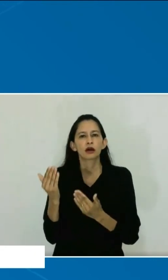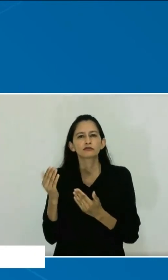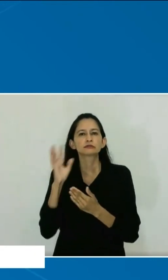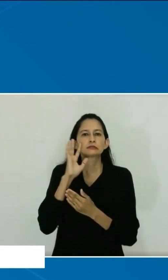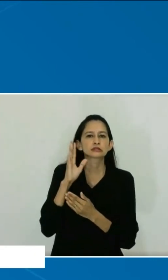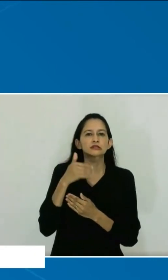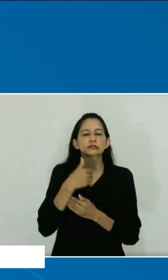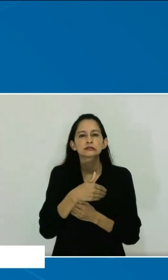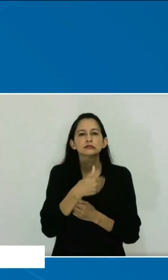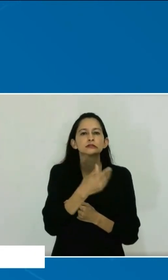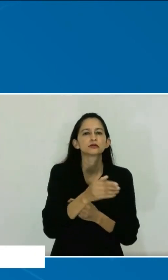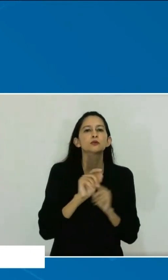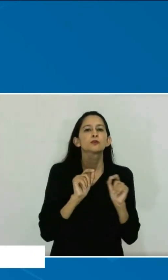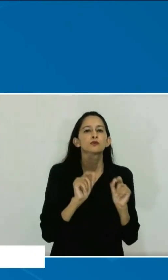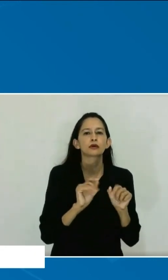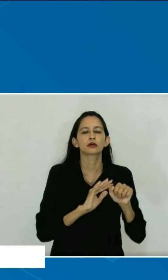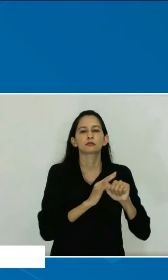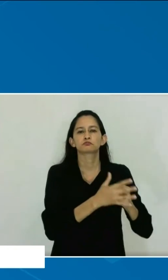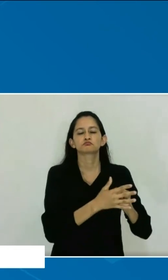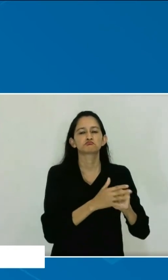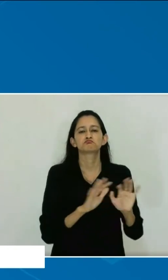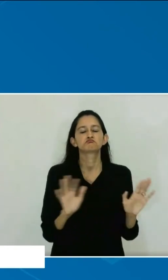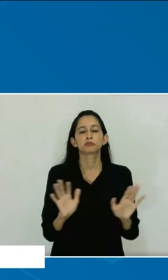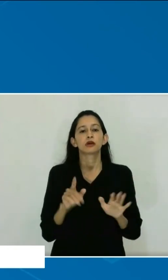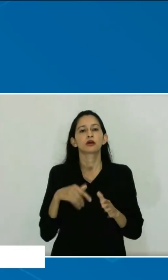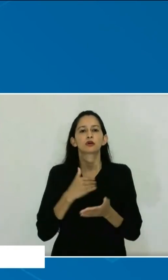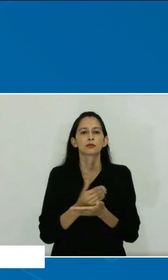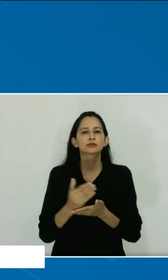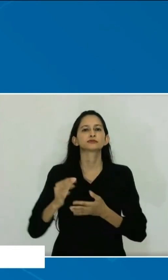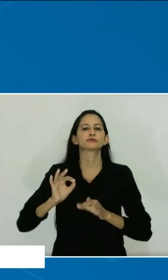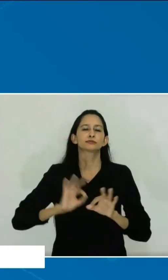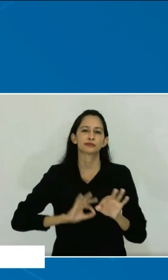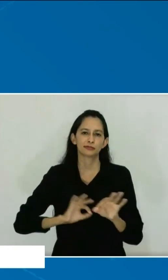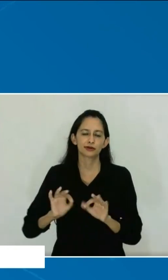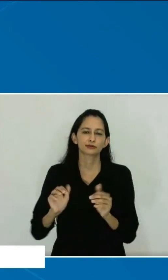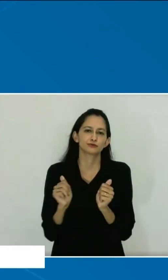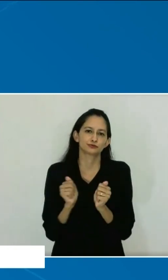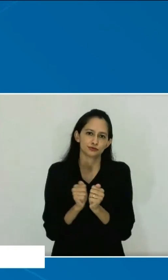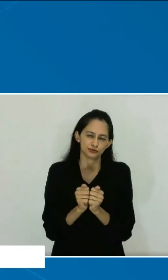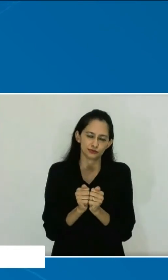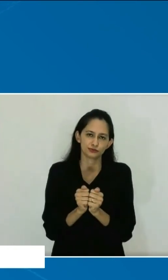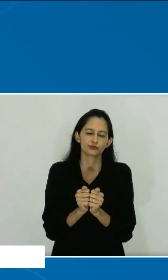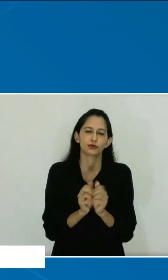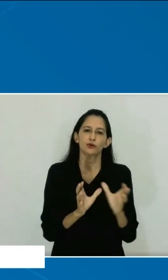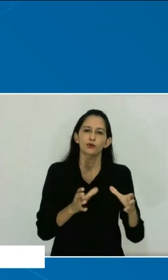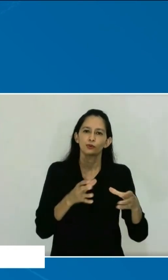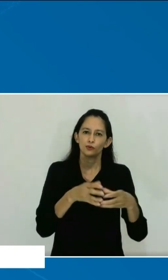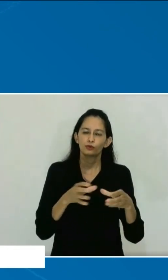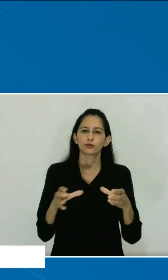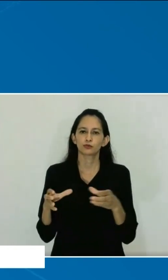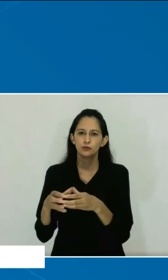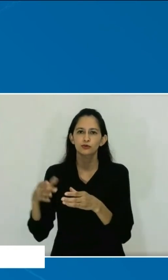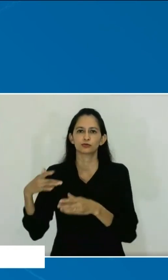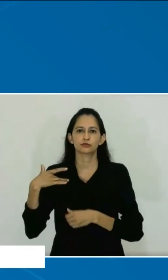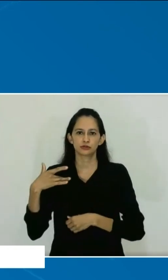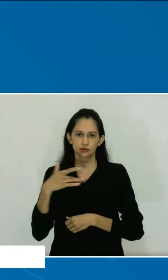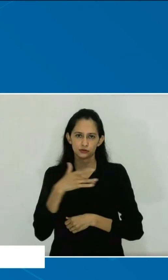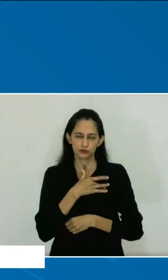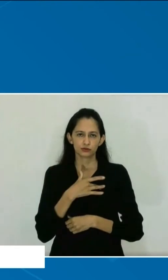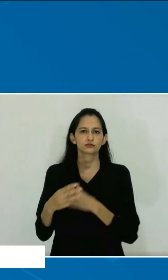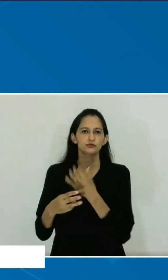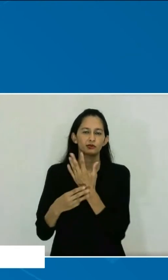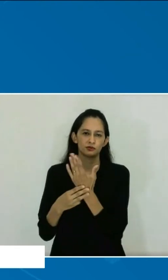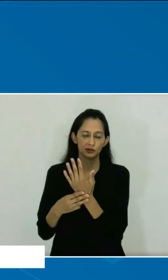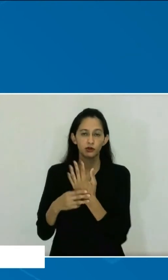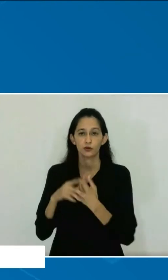né? E começamos um processo de preparação junto às equipes de saúde da universidade, do